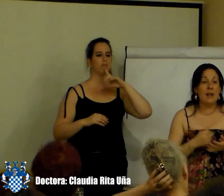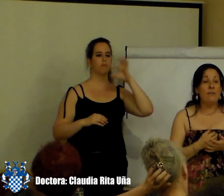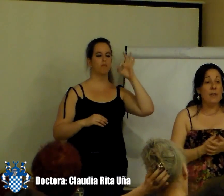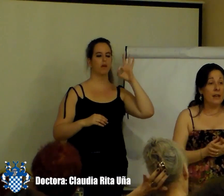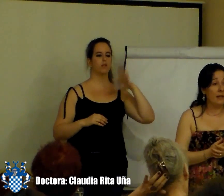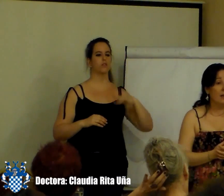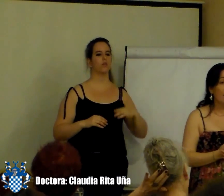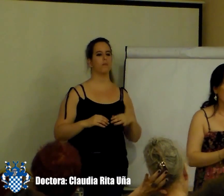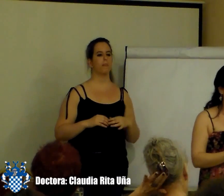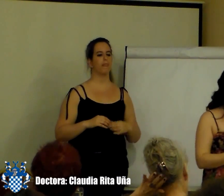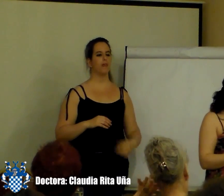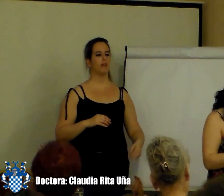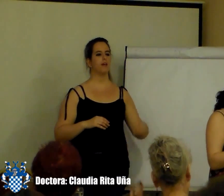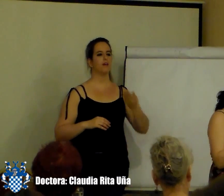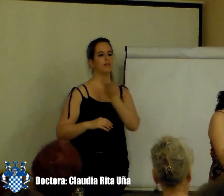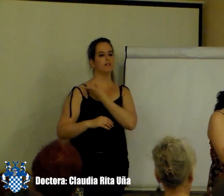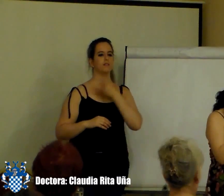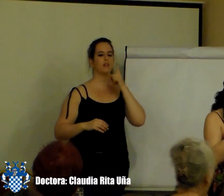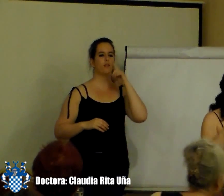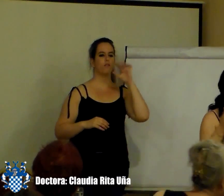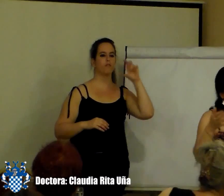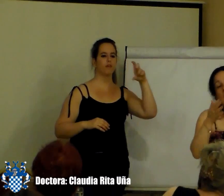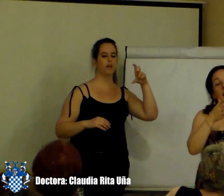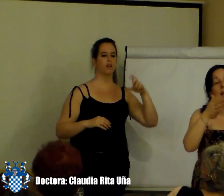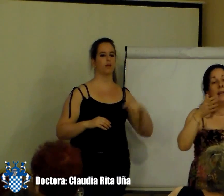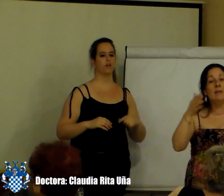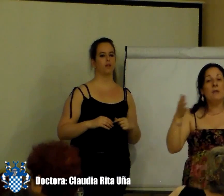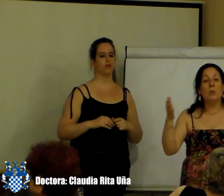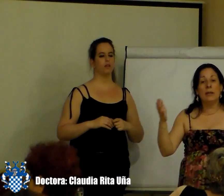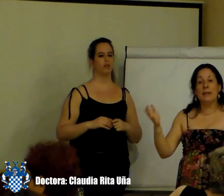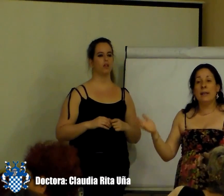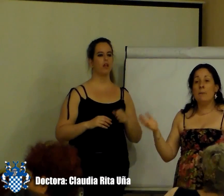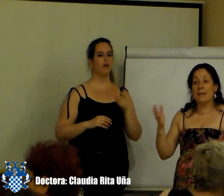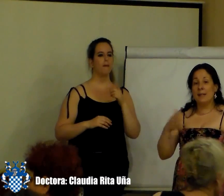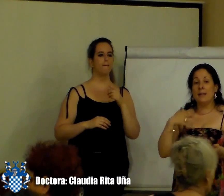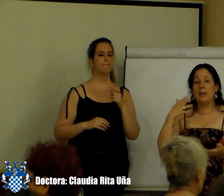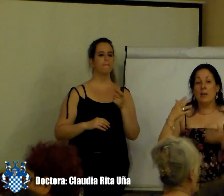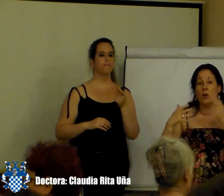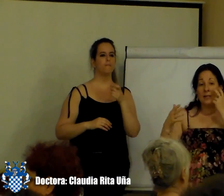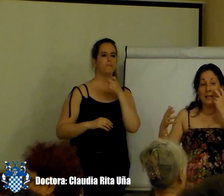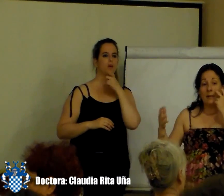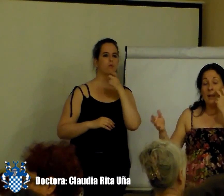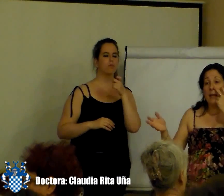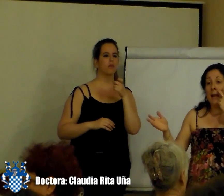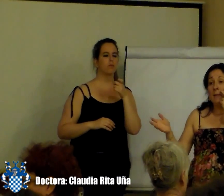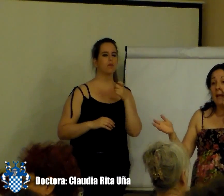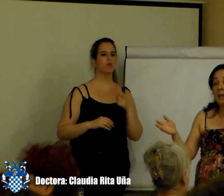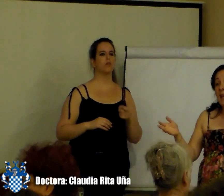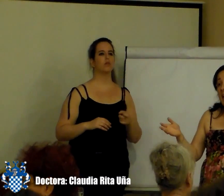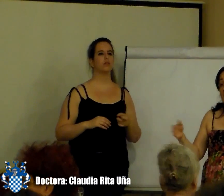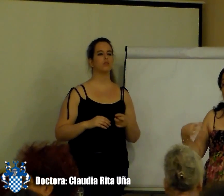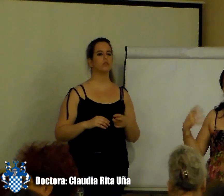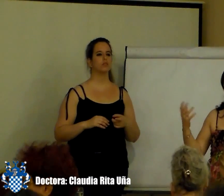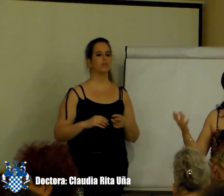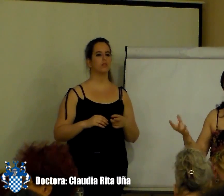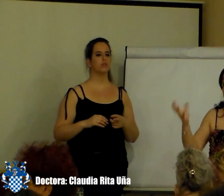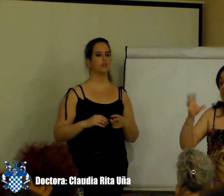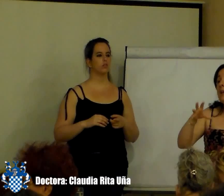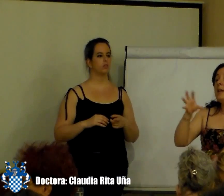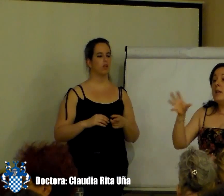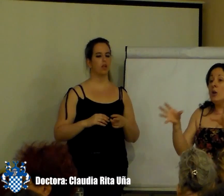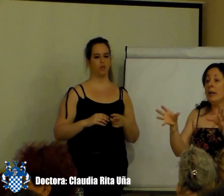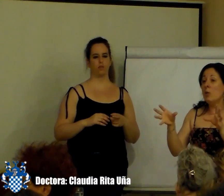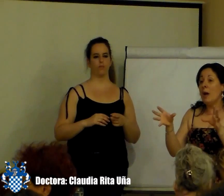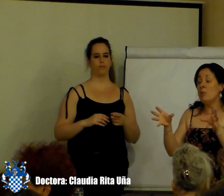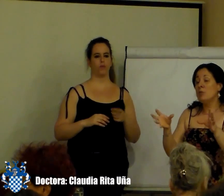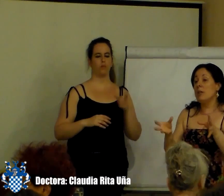es el FIC, en el cual preguntamos qué dificultad tiene el paciente con las actividades de la vida diaria, qué molestias tiene,